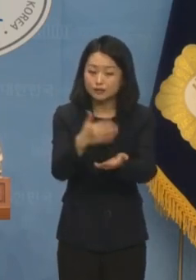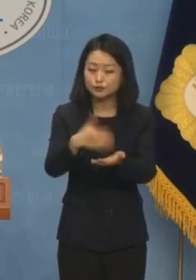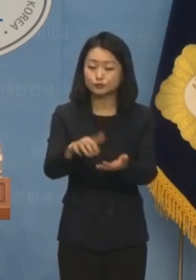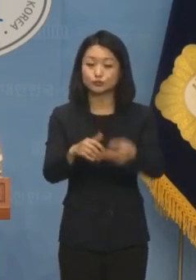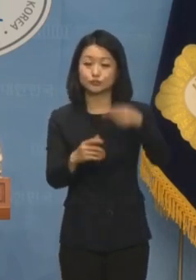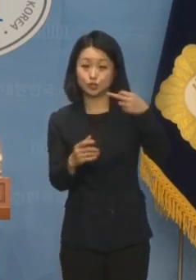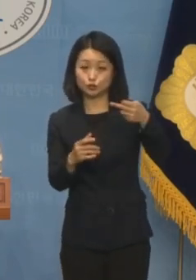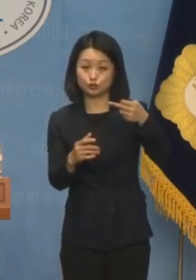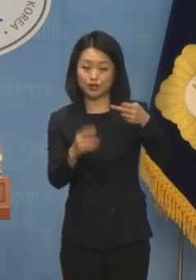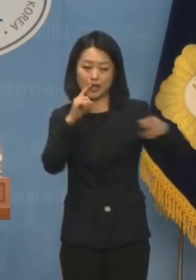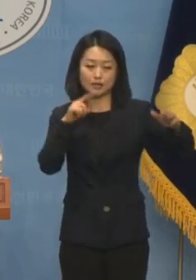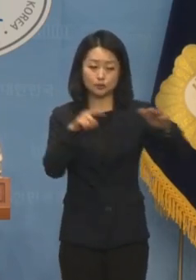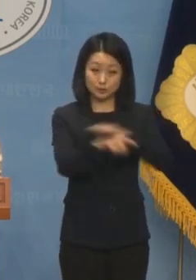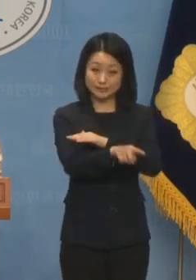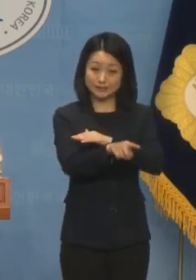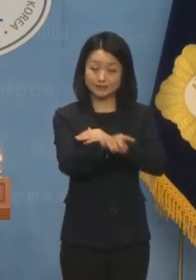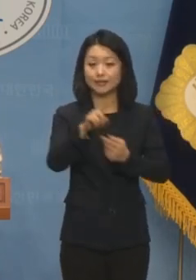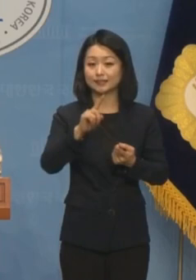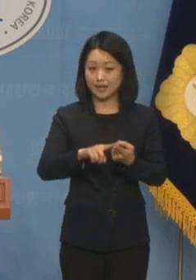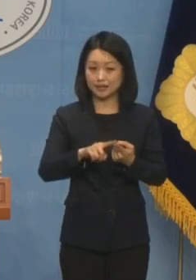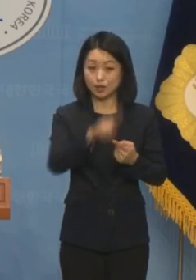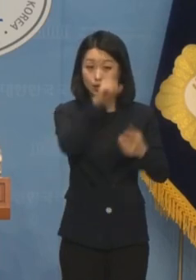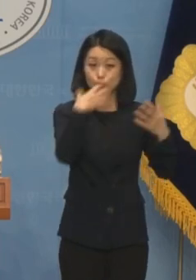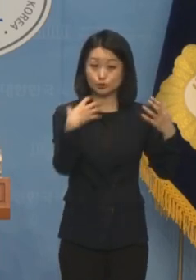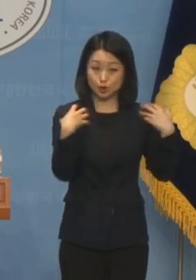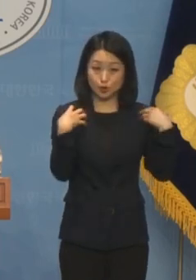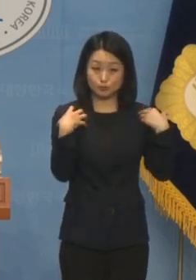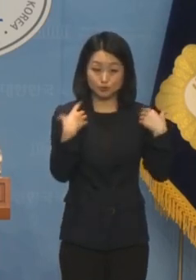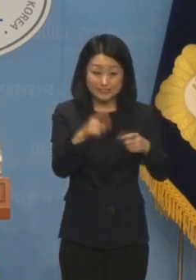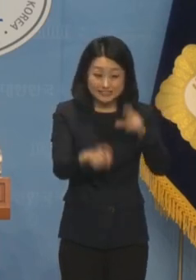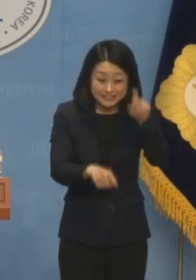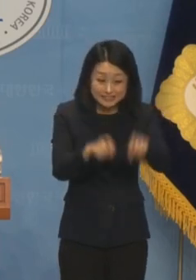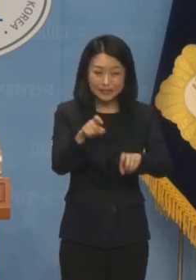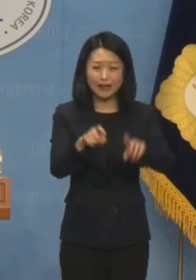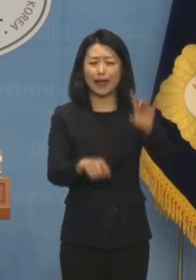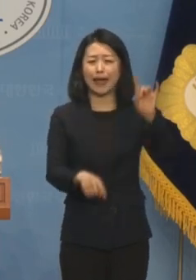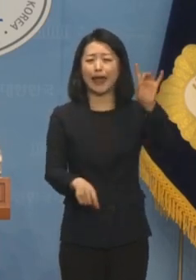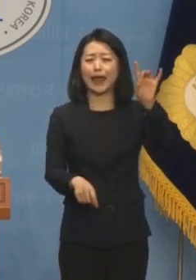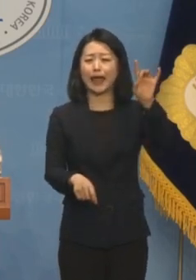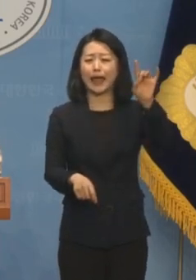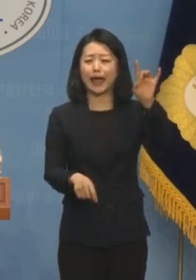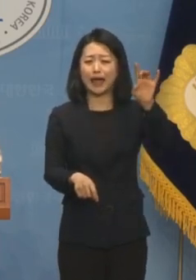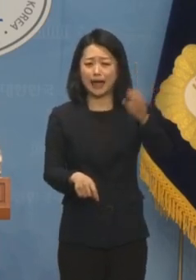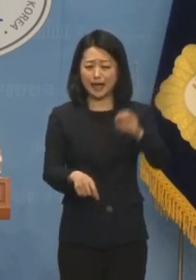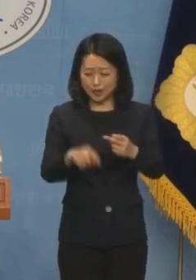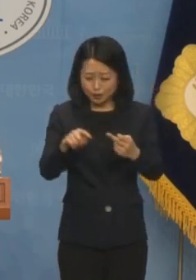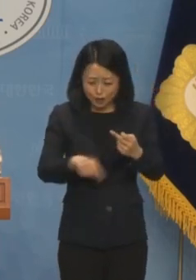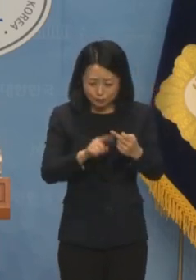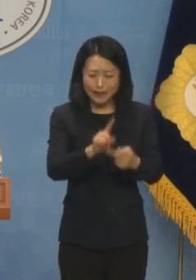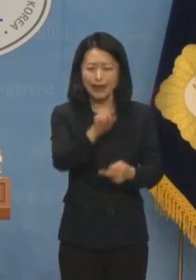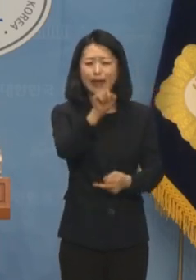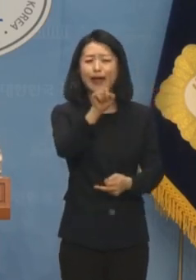12개의 이행 조치를 정부는 단 하나밖에 이행하지 못했기 때문입니다.